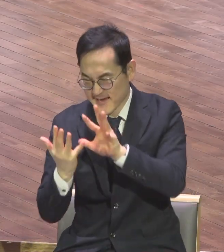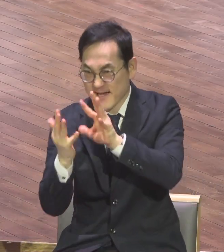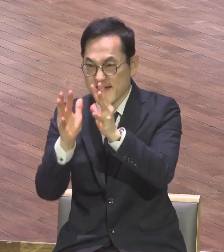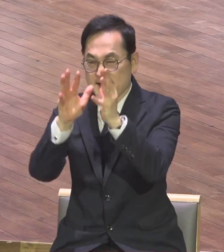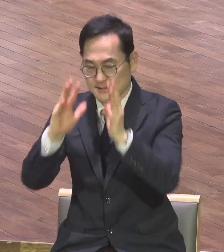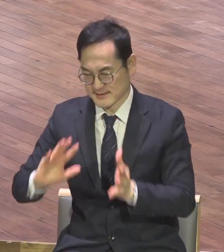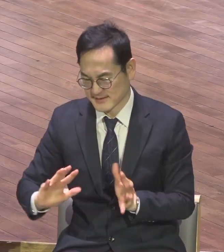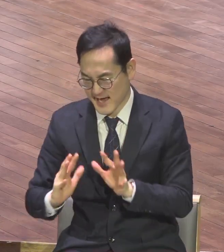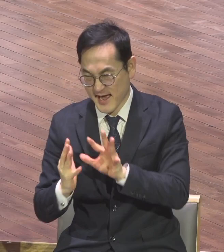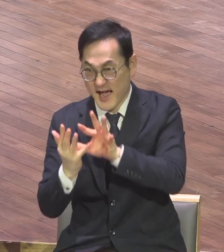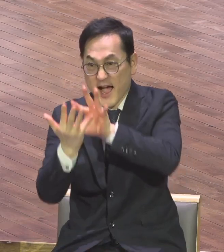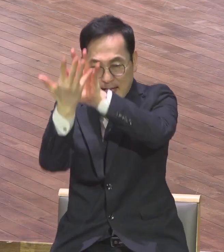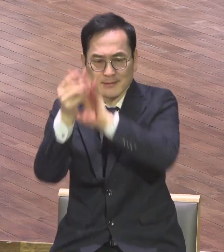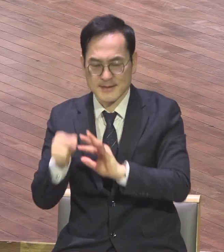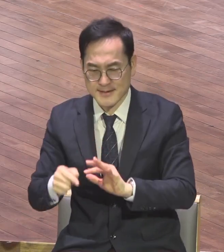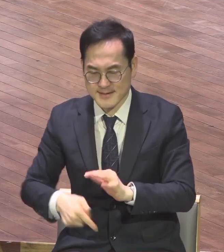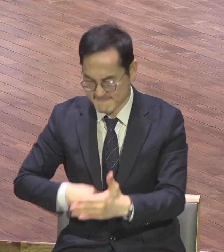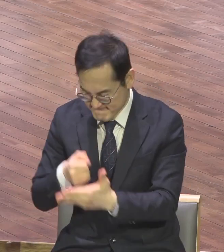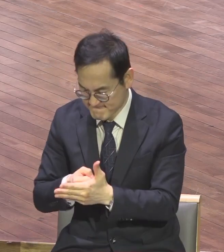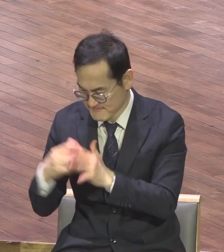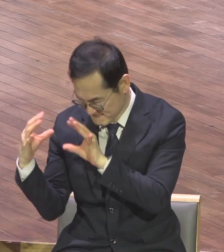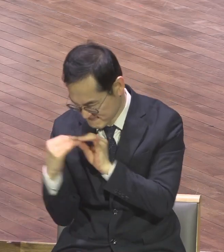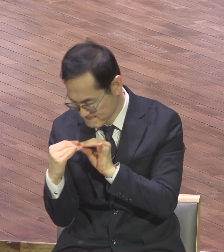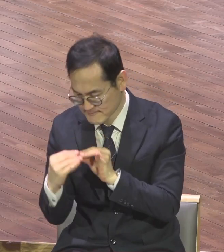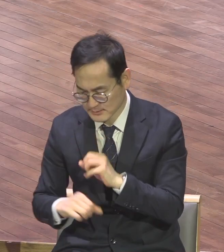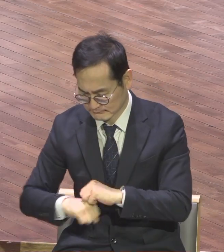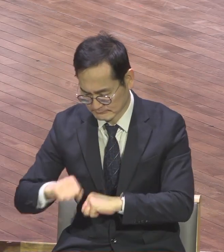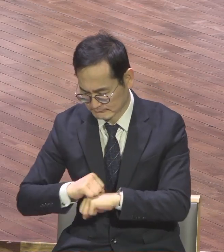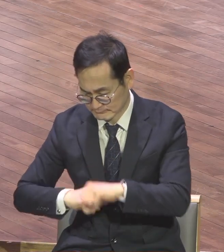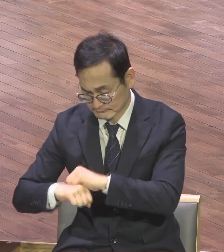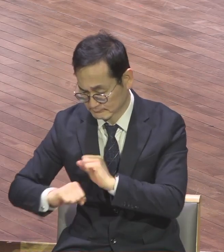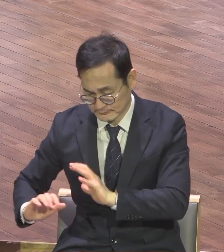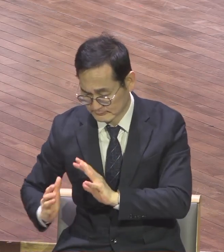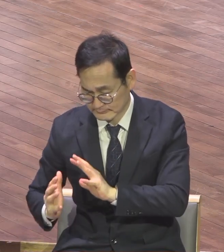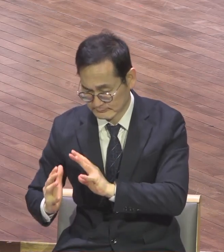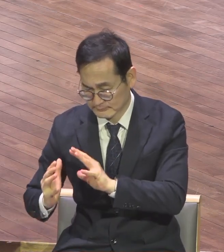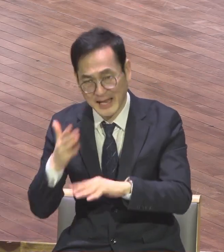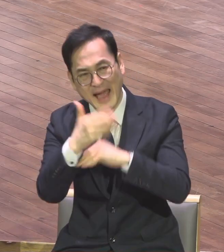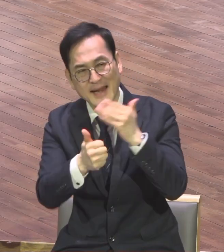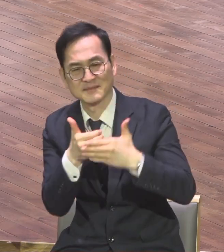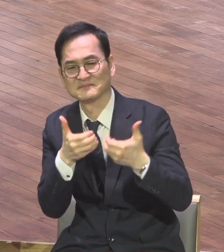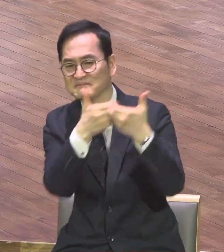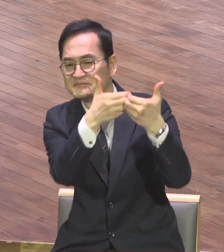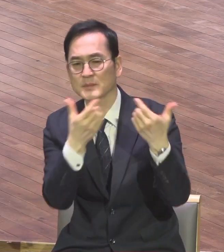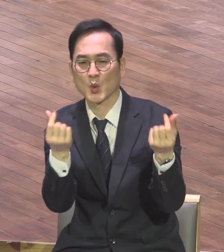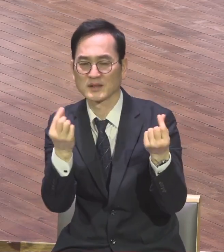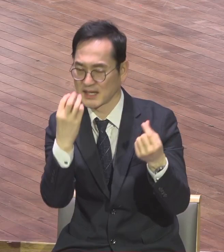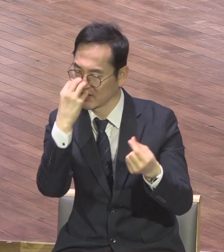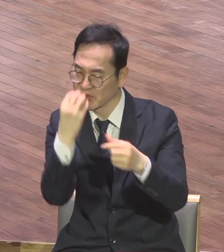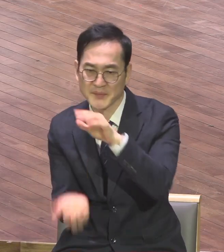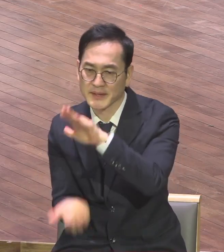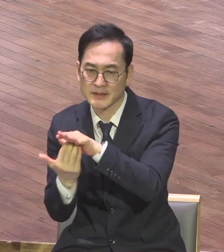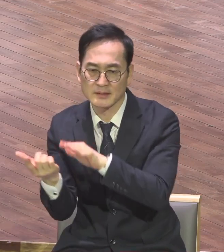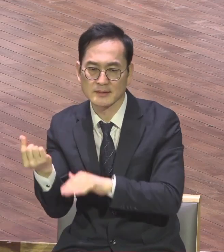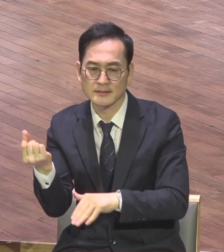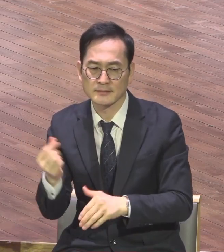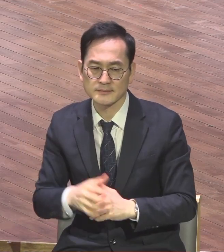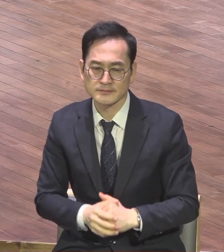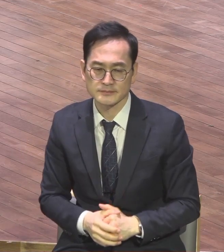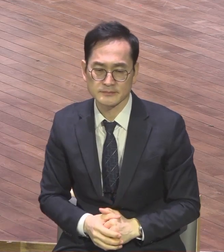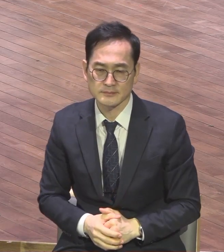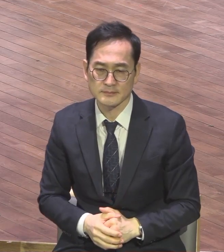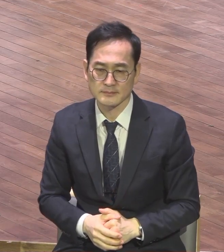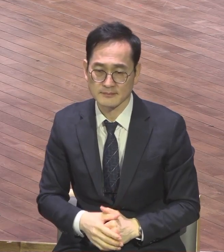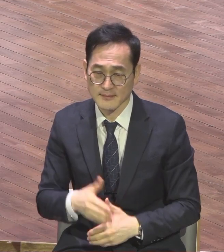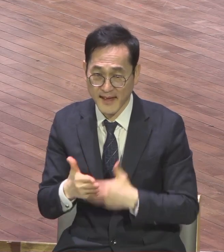그래서 바벨탑을 쌓으면서 올라갑니다. 하나님을 대적하기 위해서 교만의 극치지 어디 감히 하나님을